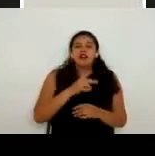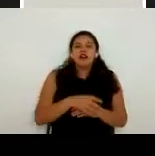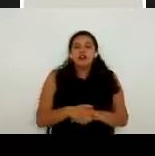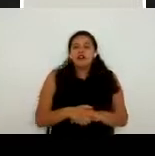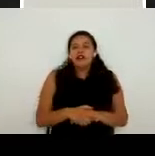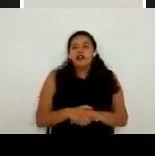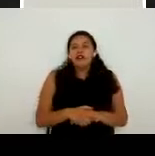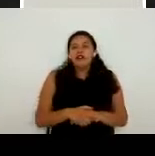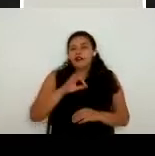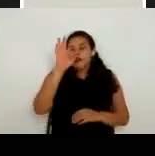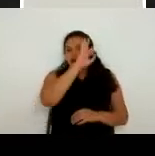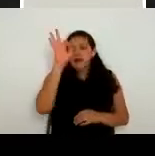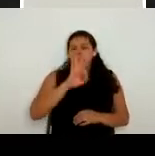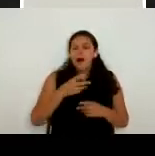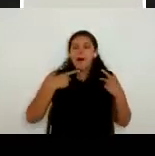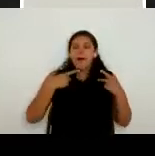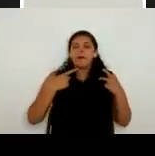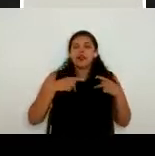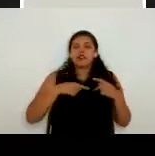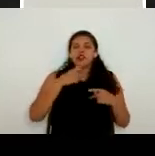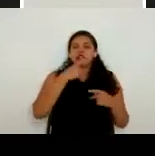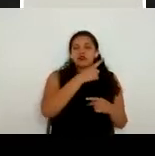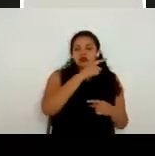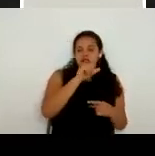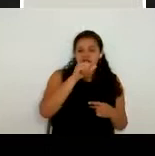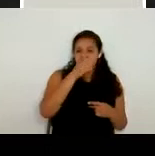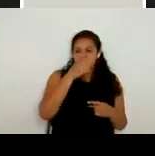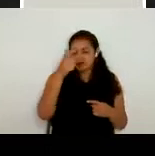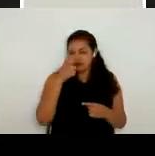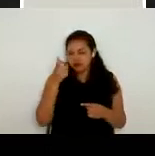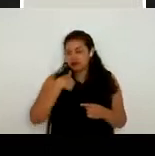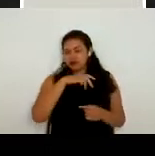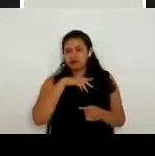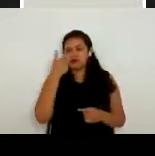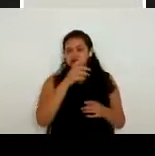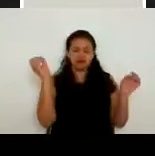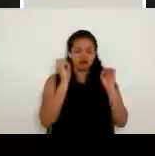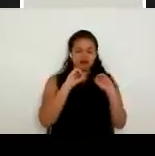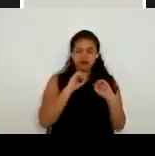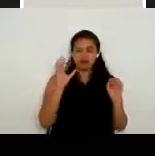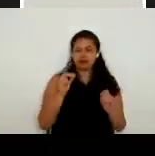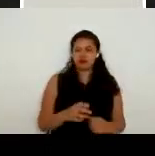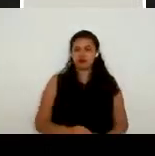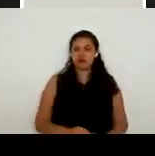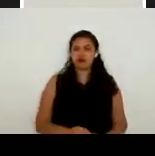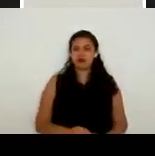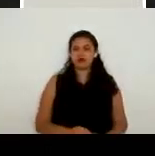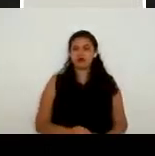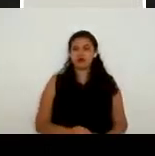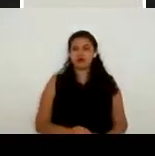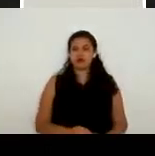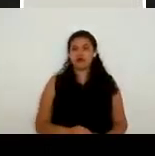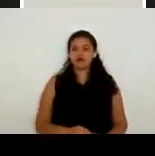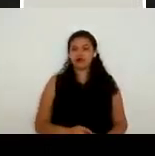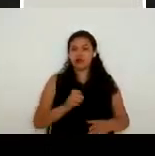porcentaje de pacientes 1 x lo consideramos exento de pago y entonces el exento de pago